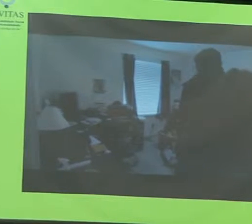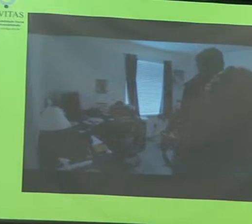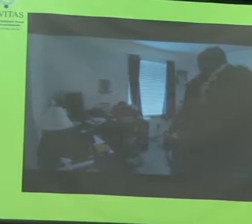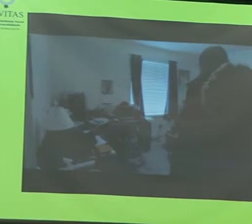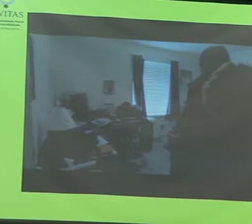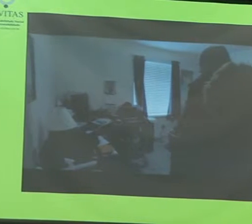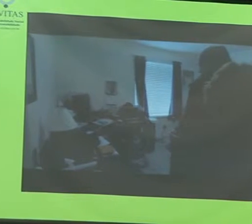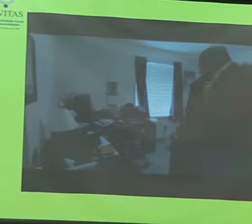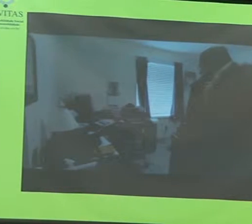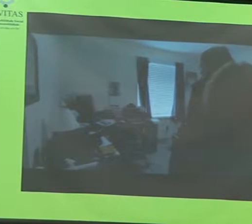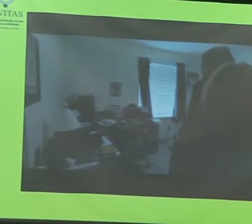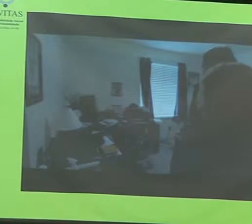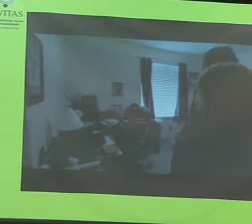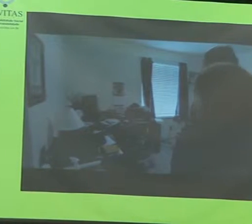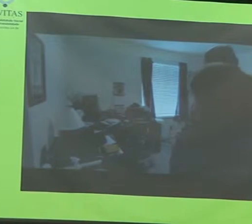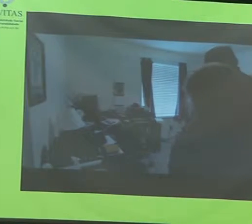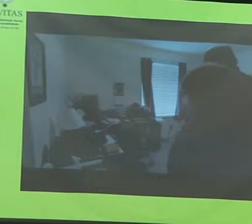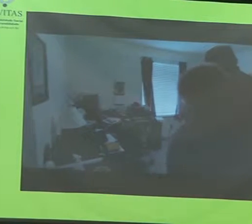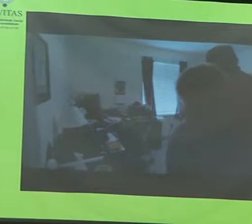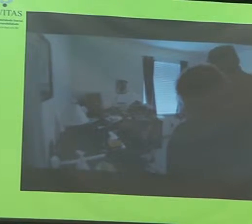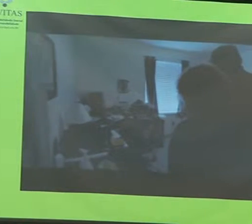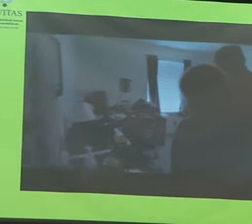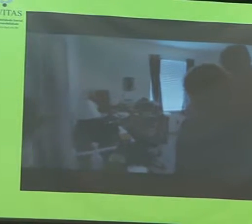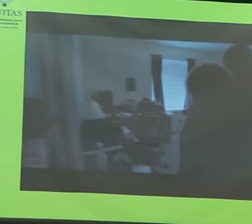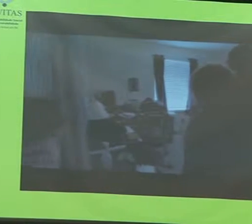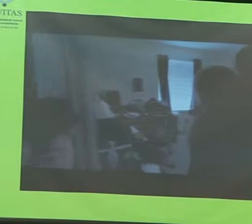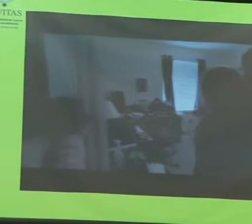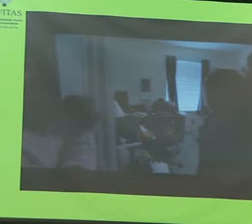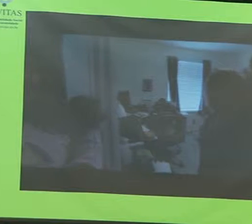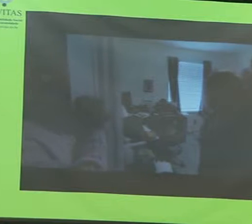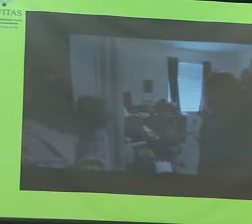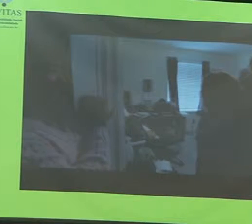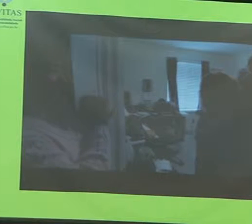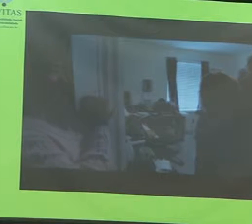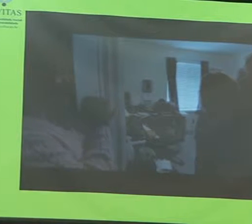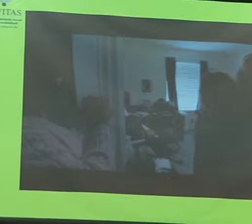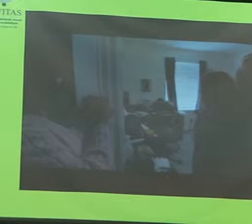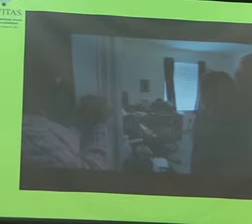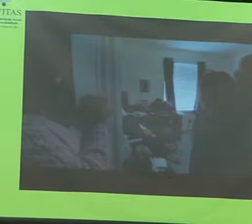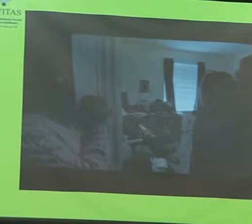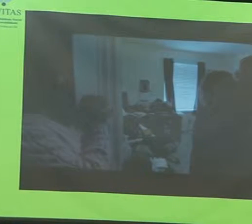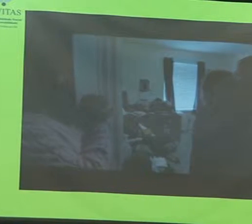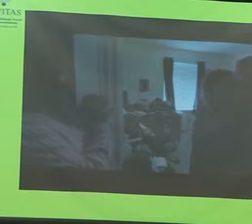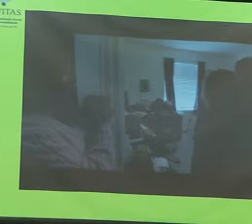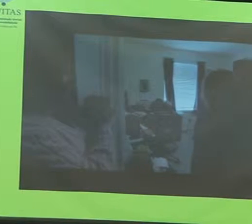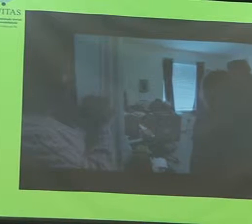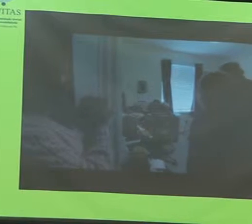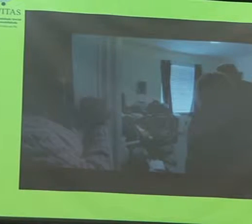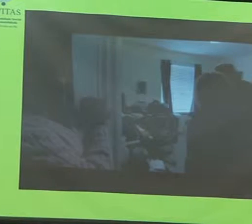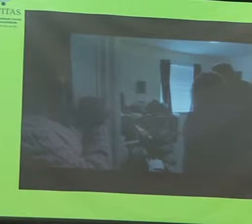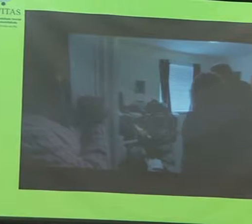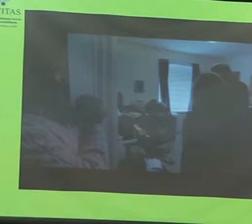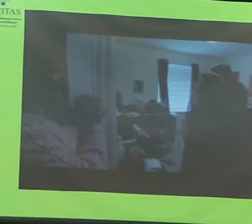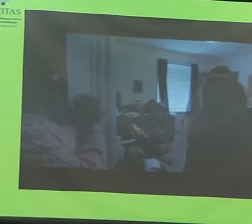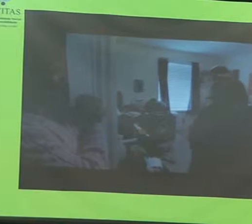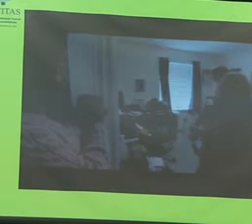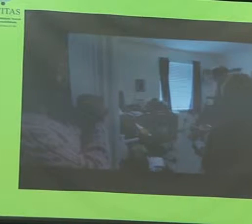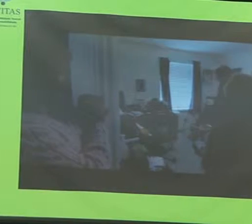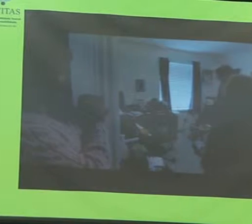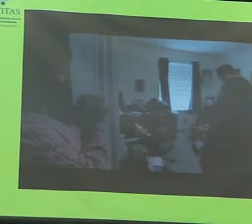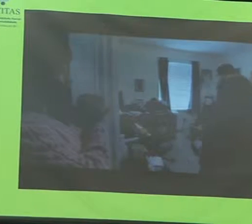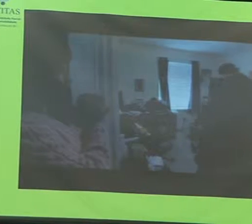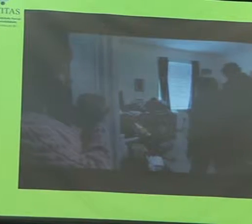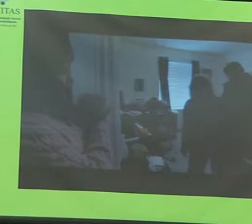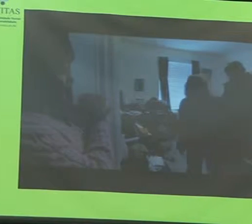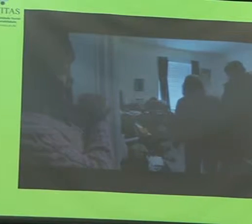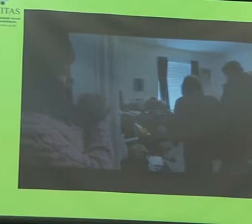Nós vamos organizar tudo. É, nós vamos. O que faremos com o computador? Onde fica? Ele fica ali mesmo.